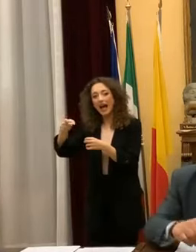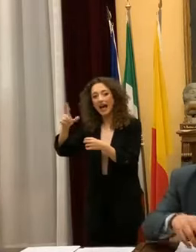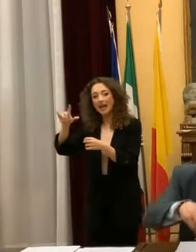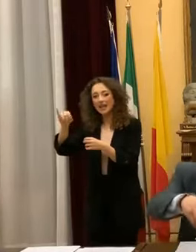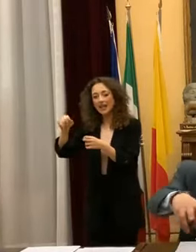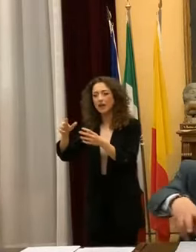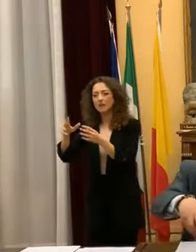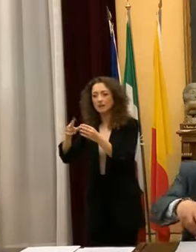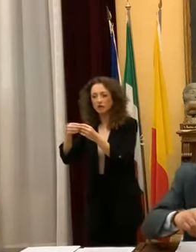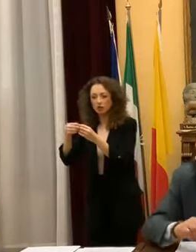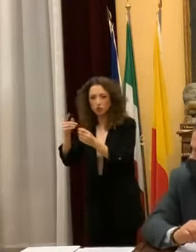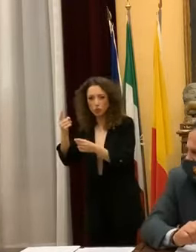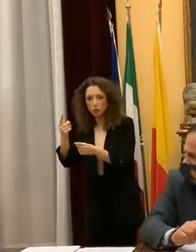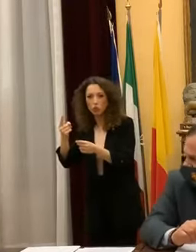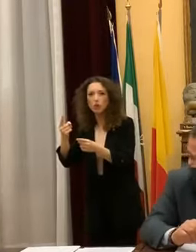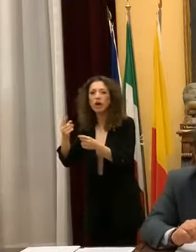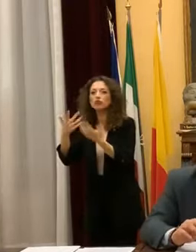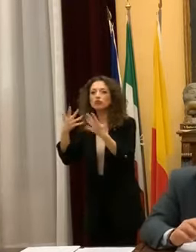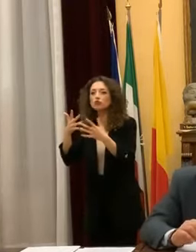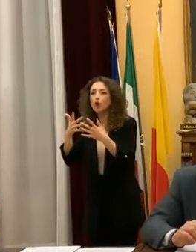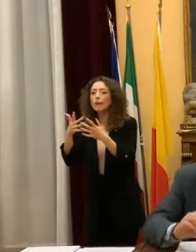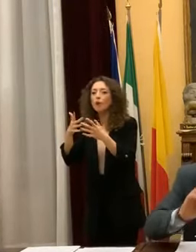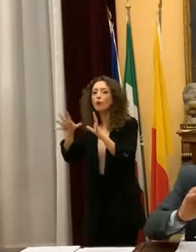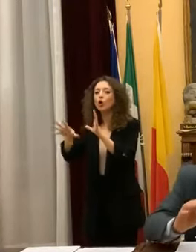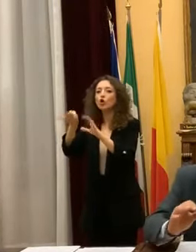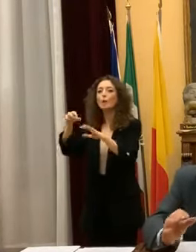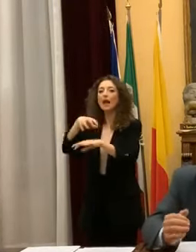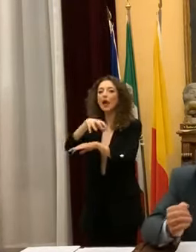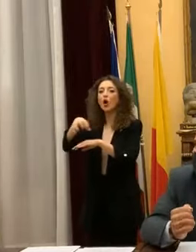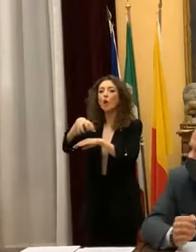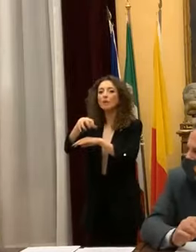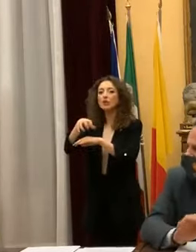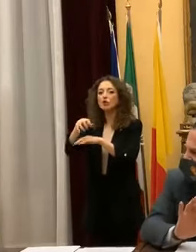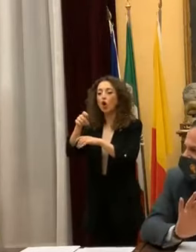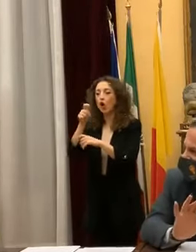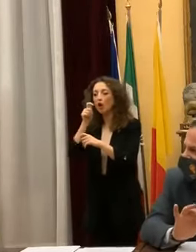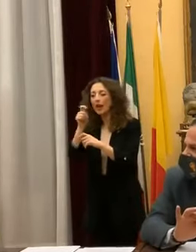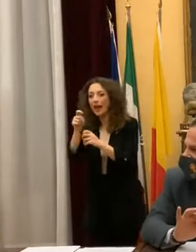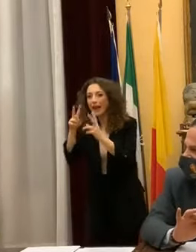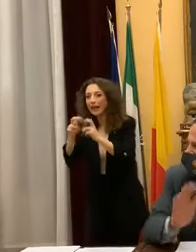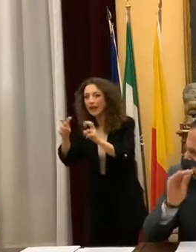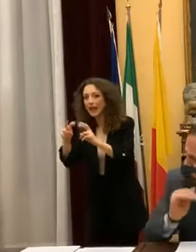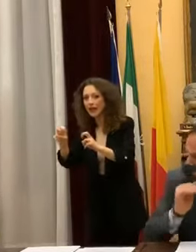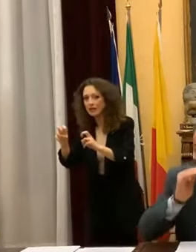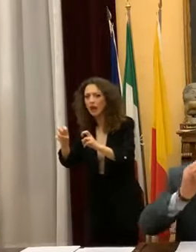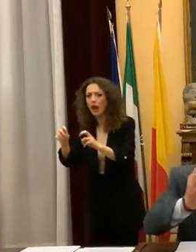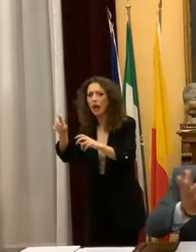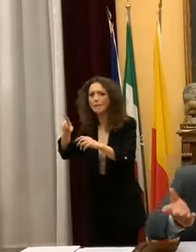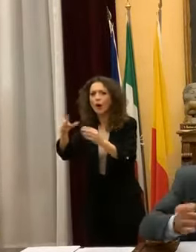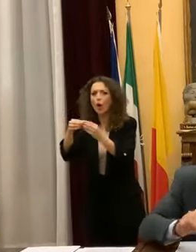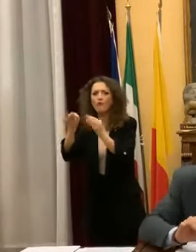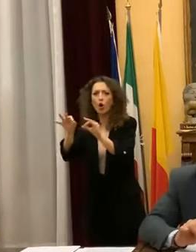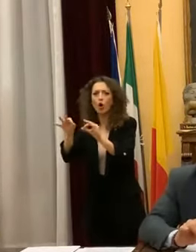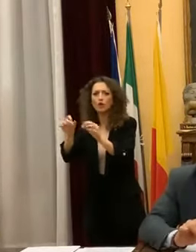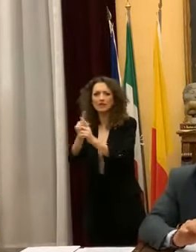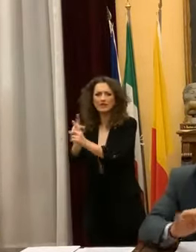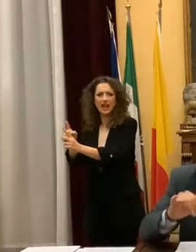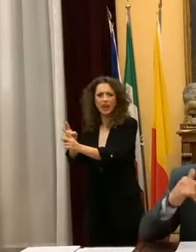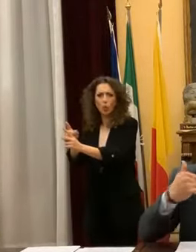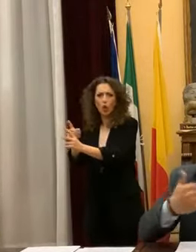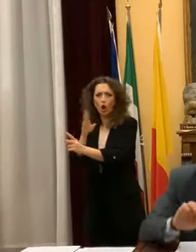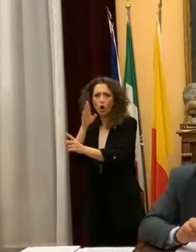commissione d'inchiesta. Ah, e Paoletto fa la richiesta, sempre il 16 di dicembre, dopo che io l'ho mandata a fanculo,